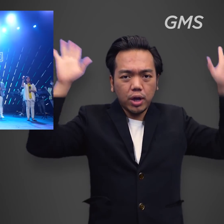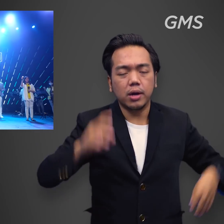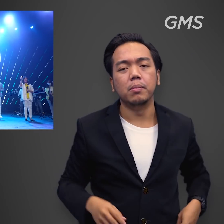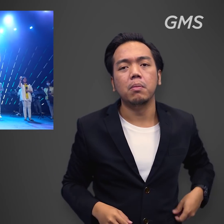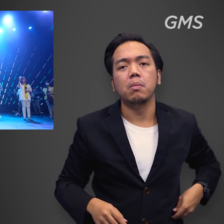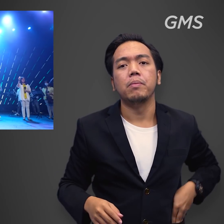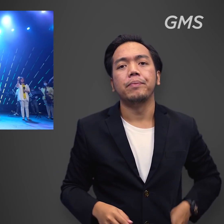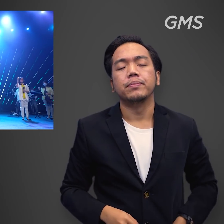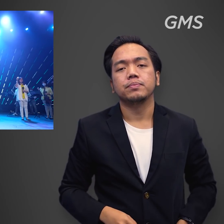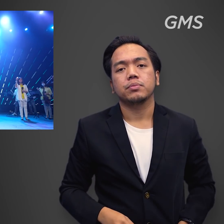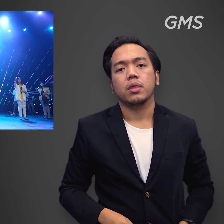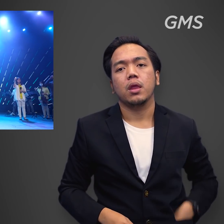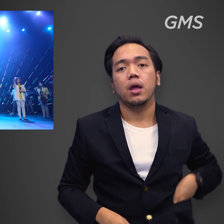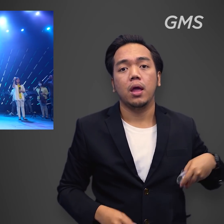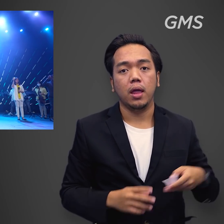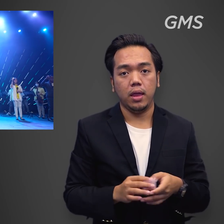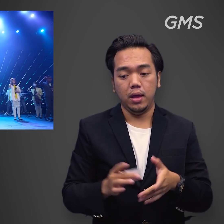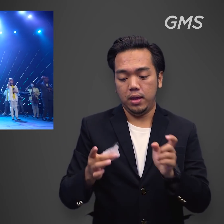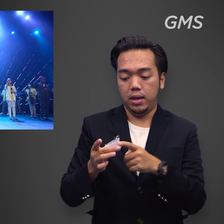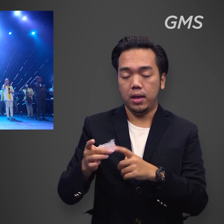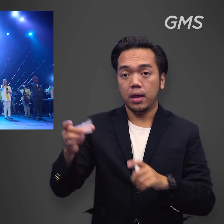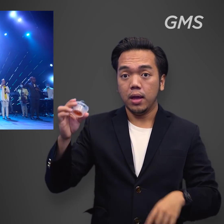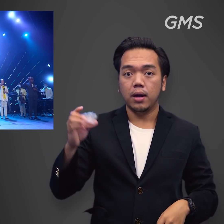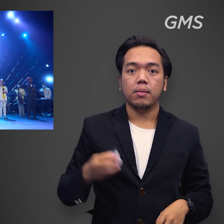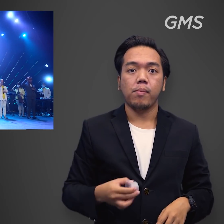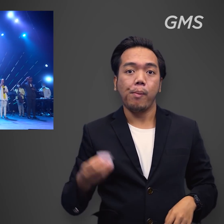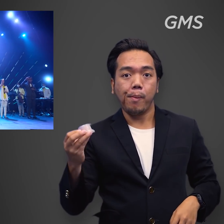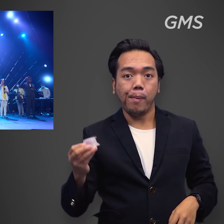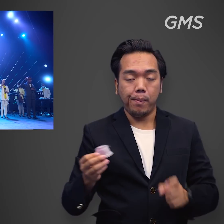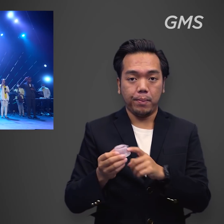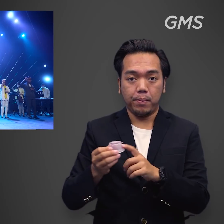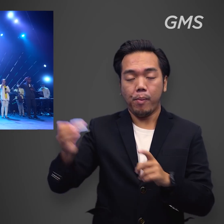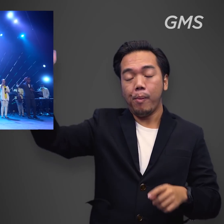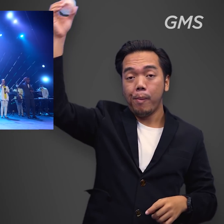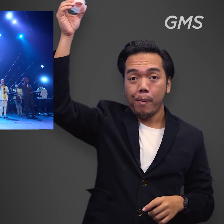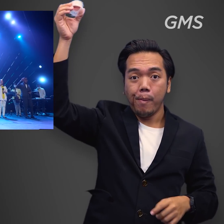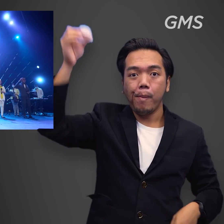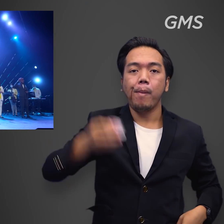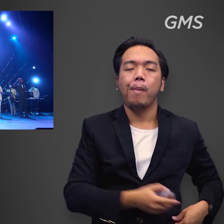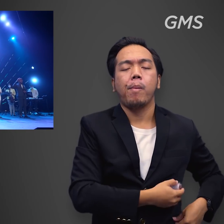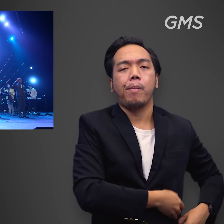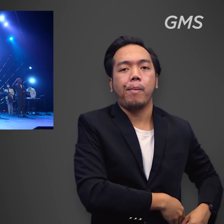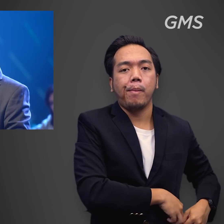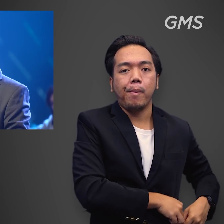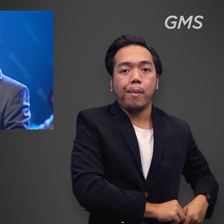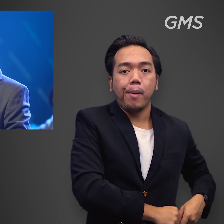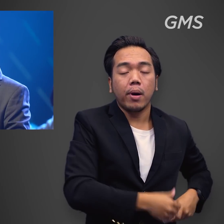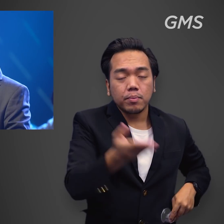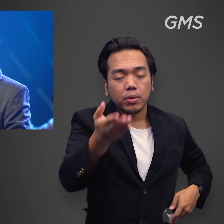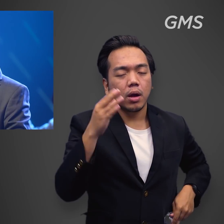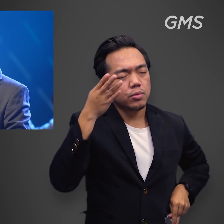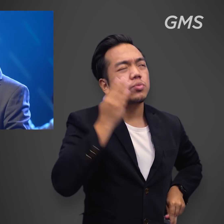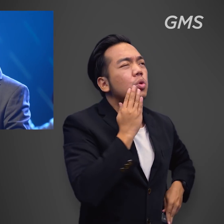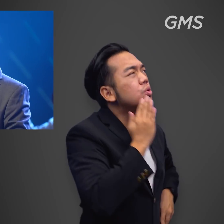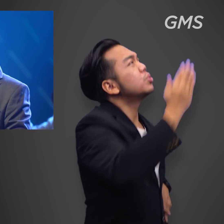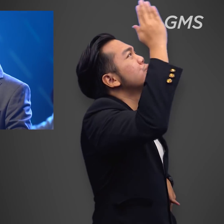Haleluya. Angkat cawan anggur ini melebihi kepalamu dan ucapkan syukur. Dengarkan firman Tuhan yang berkata,